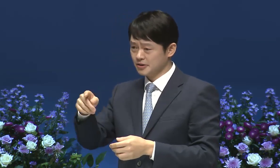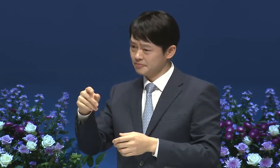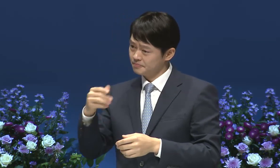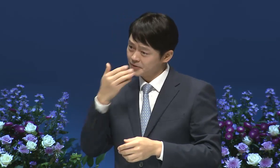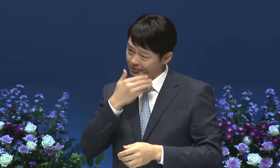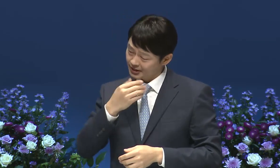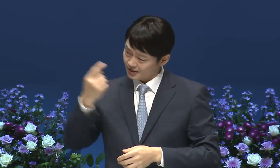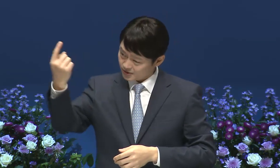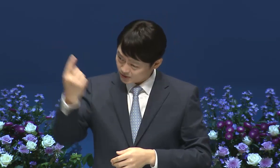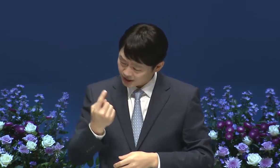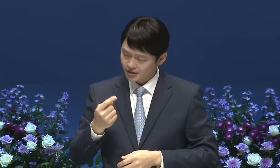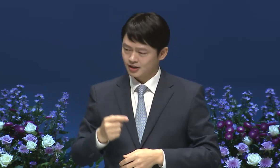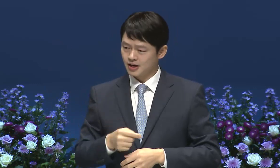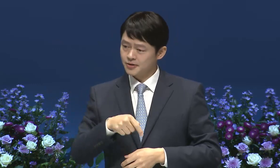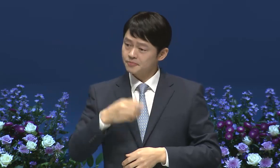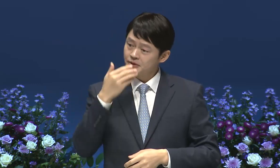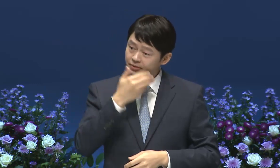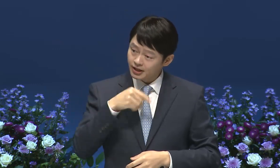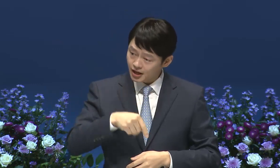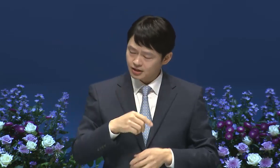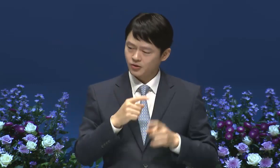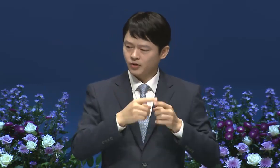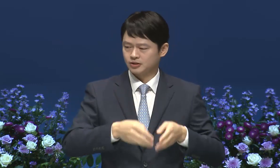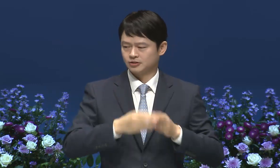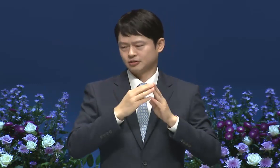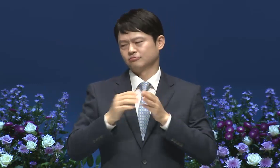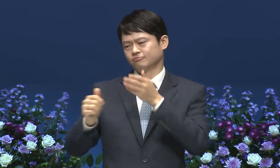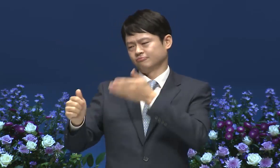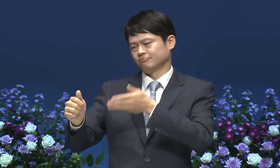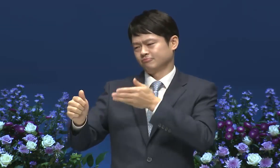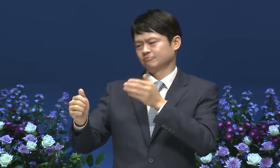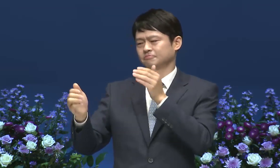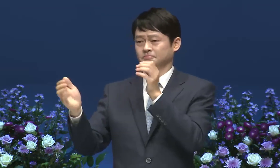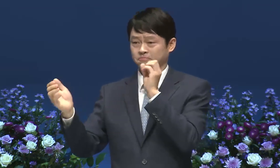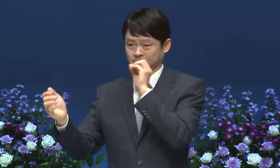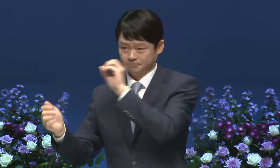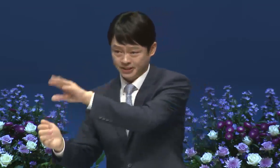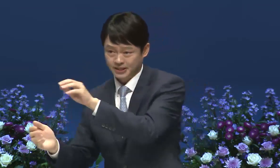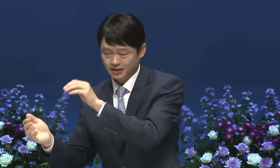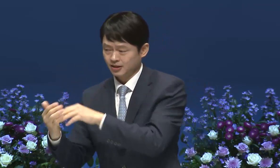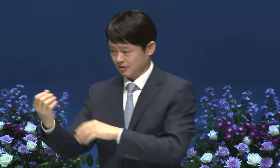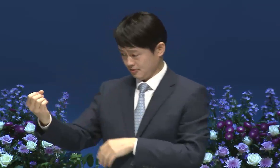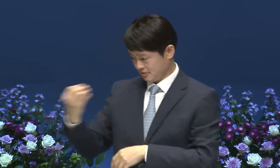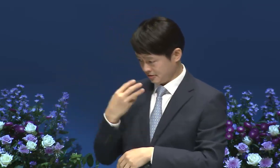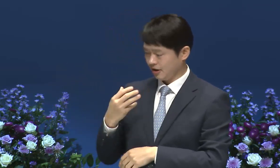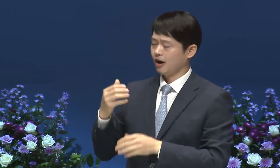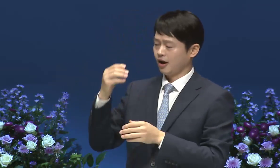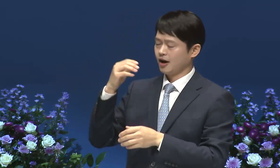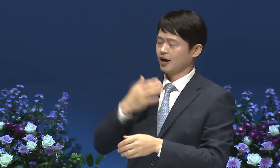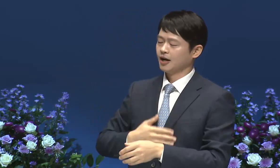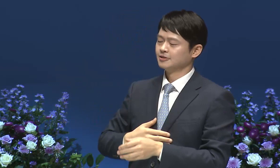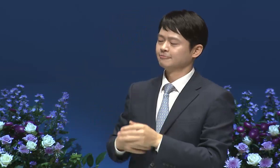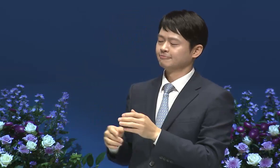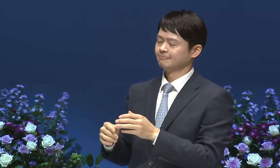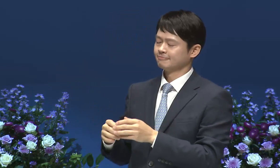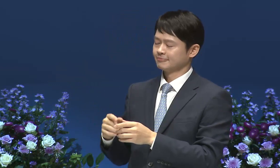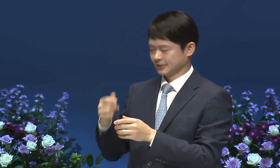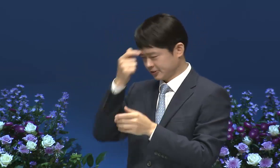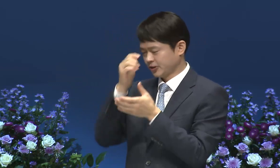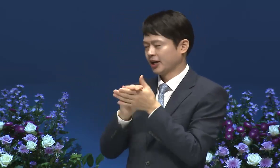최덕근 목사님께 부탁을 하셨습니다. 나중에 필리핀 한번 오시면 필리핀에 교회를 세워서 직접 맡으시면 어떠시냐라고